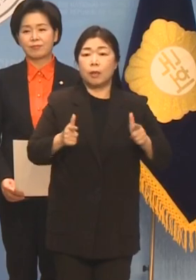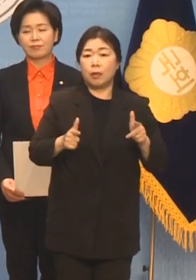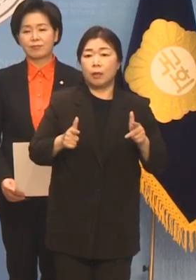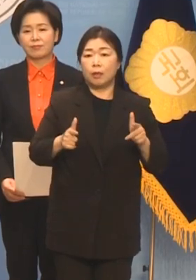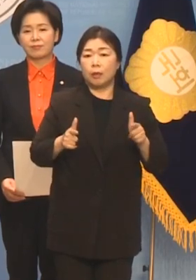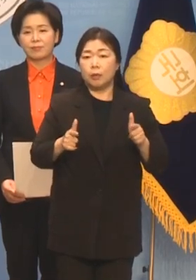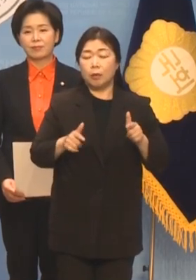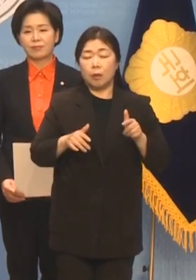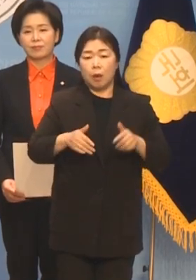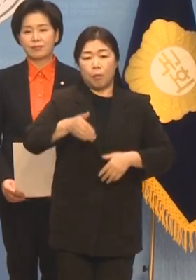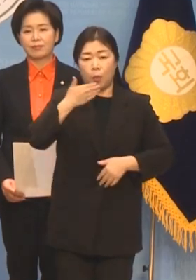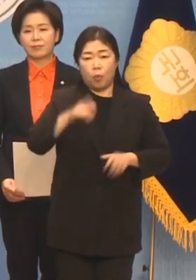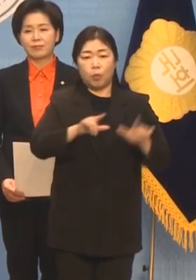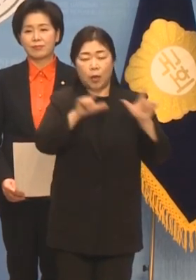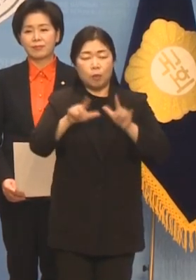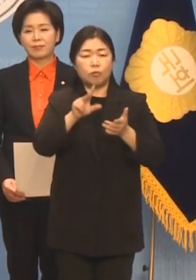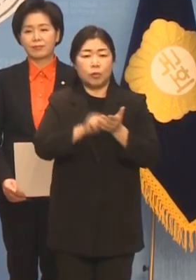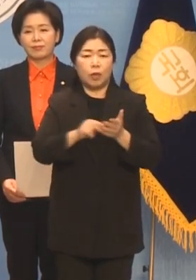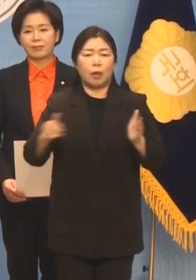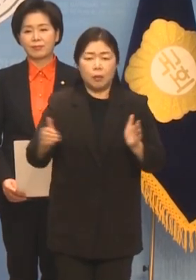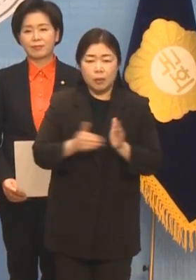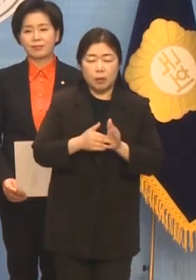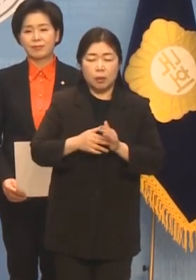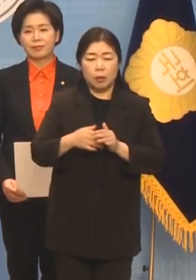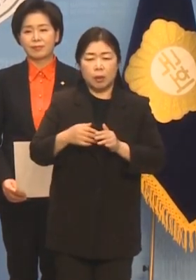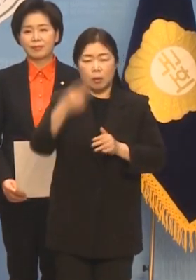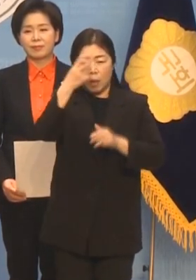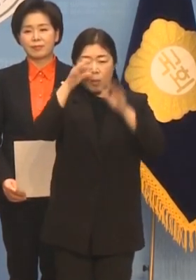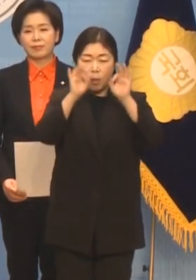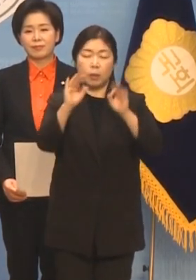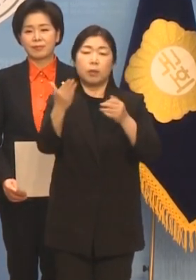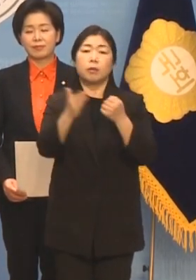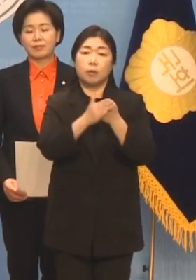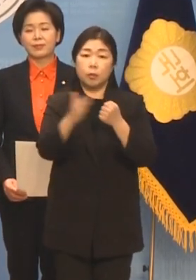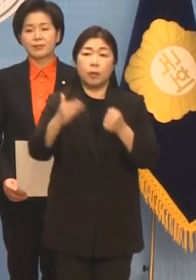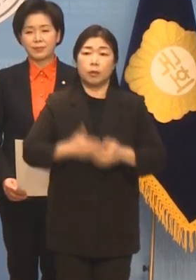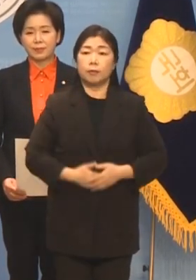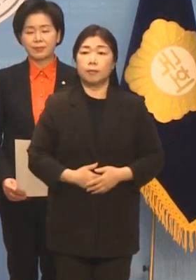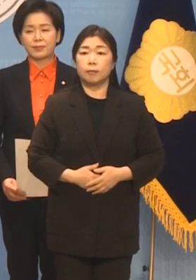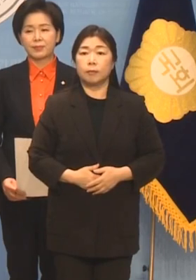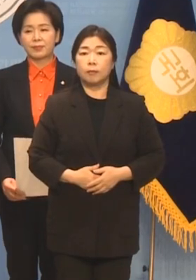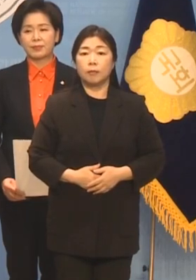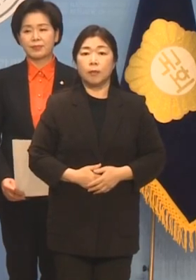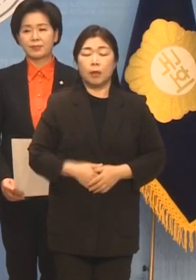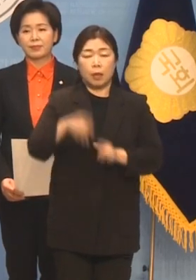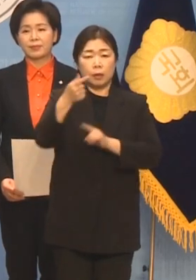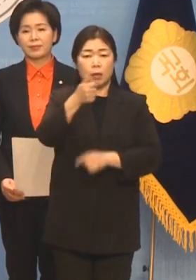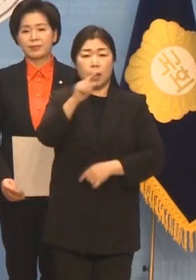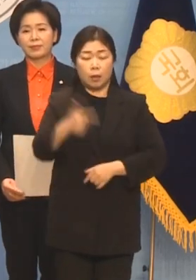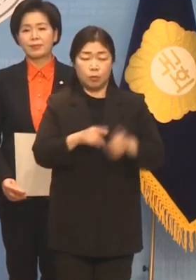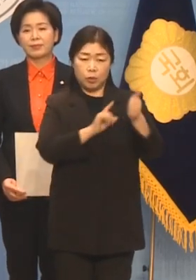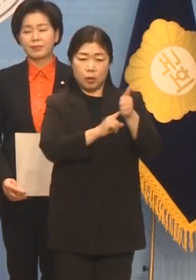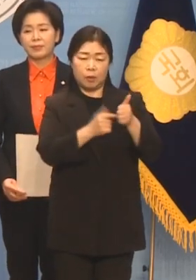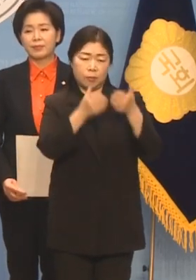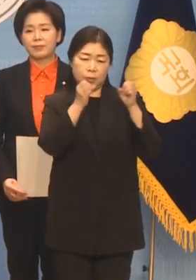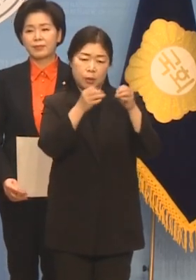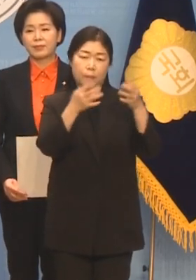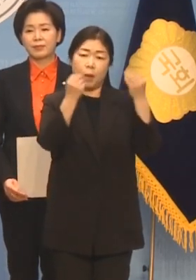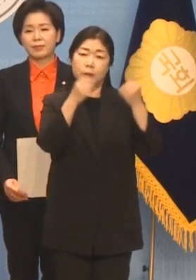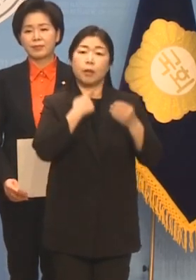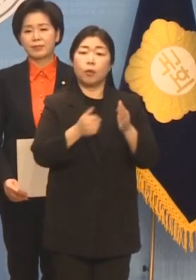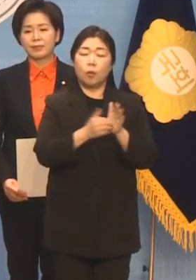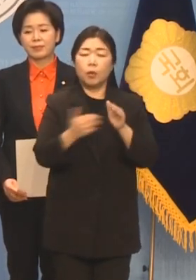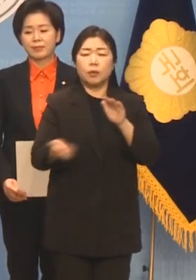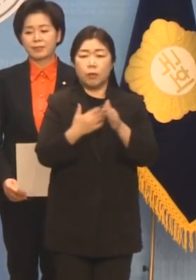사는 문제까지도 다뤄야 하는 것이 결국 정당의 숙명이고 그 과정에서 이미 이창한 부회장님과 많은 상의를 했고 그런 것들이 실현될 수